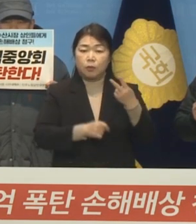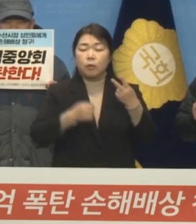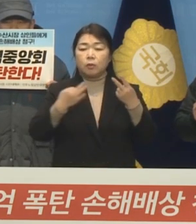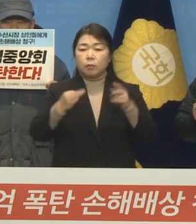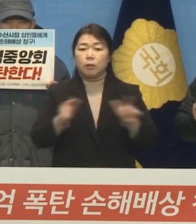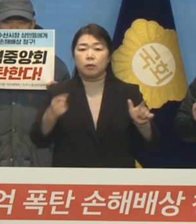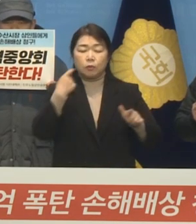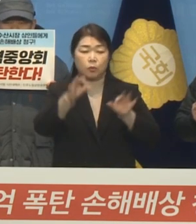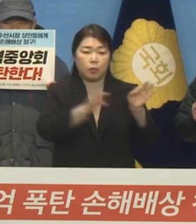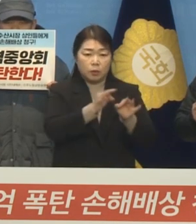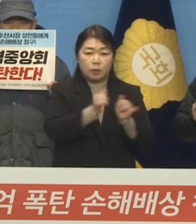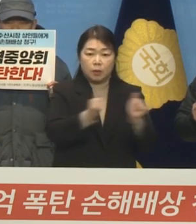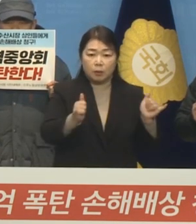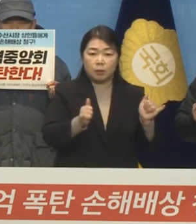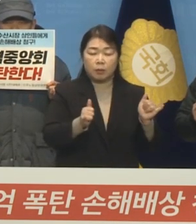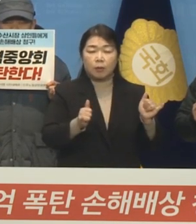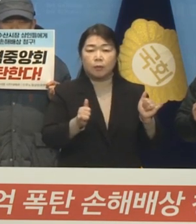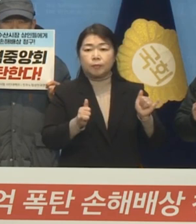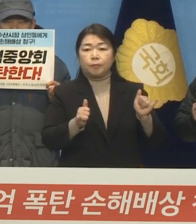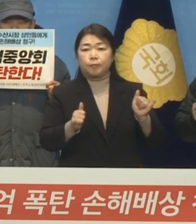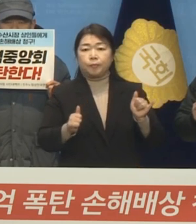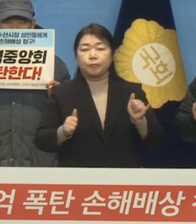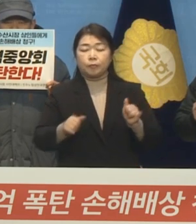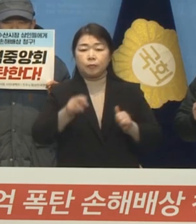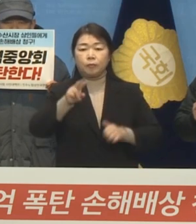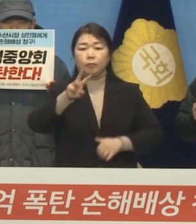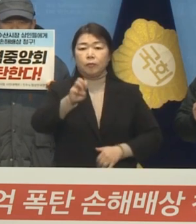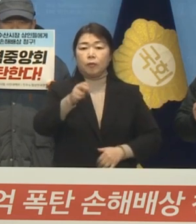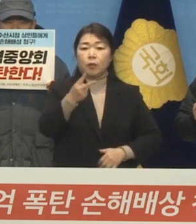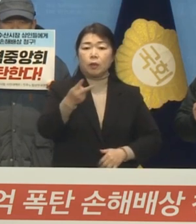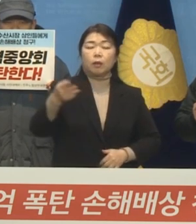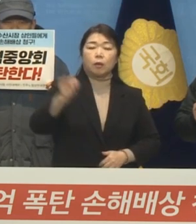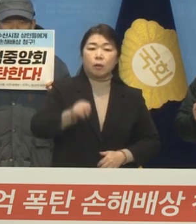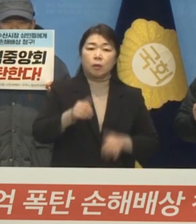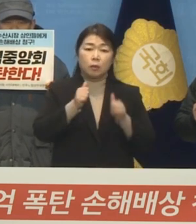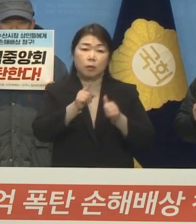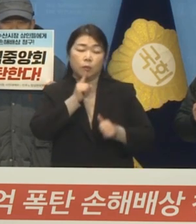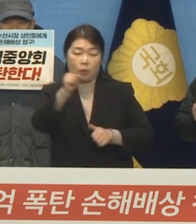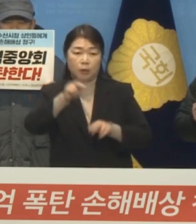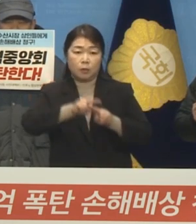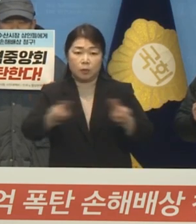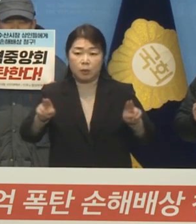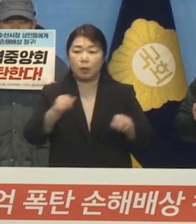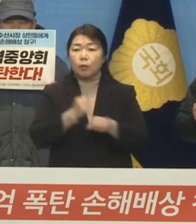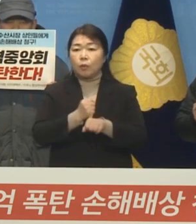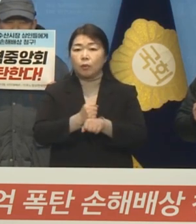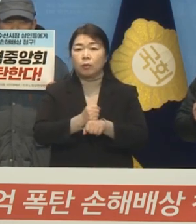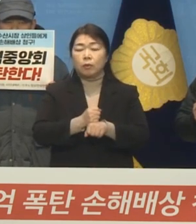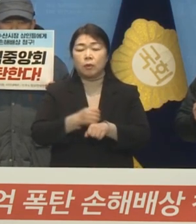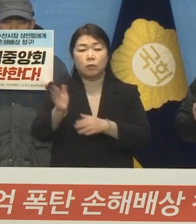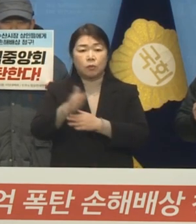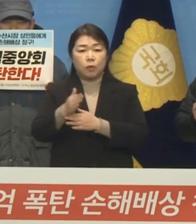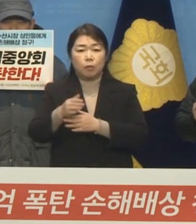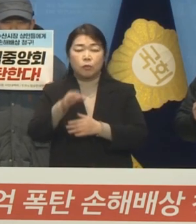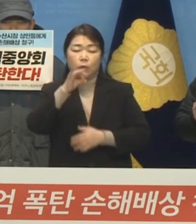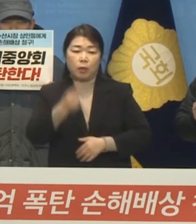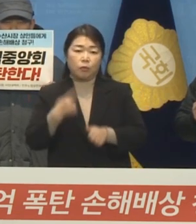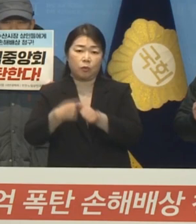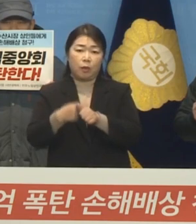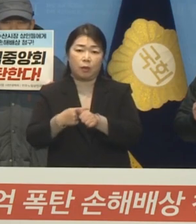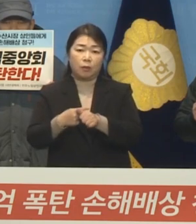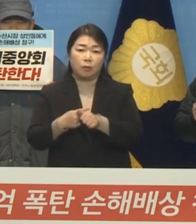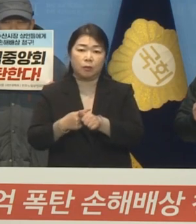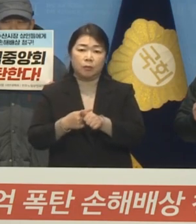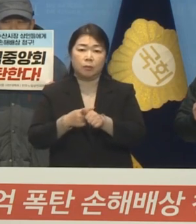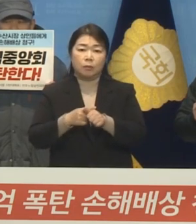구 노량진 수산시장 상인들에게 32억 폭탄 손배소 철회 및 수협중앙회 규탄 기자회견 참가자